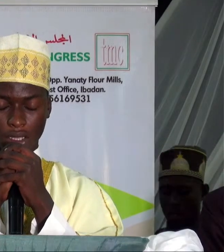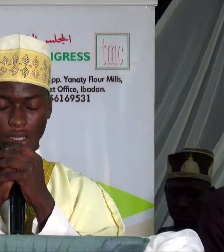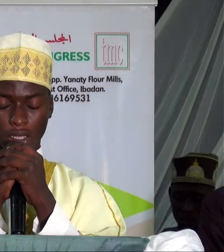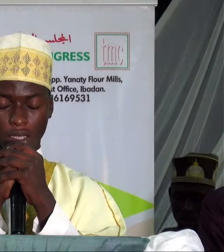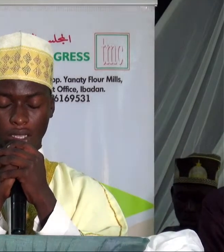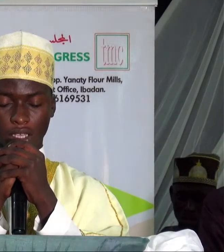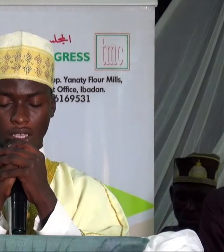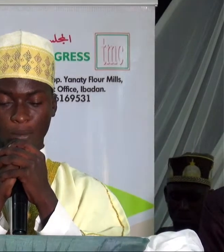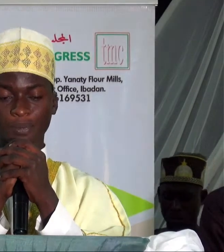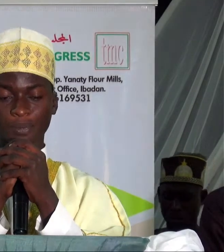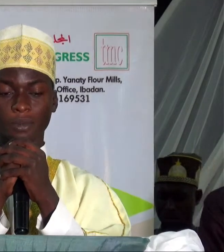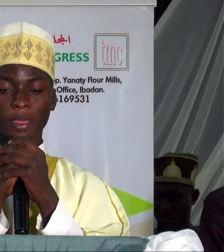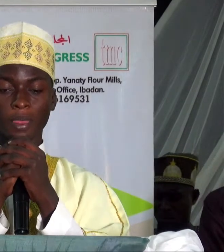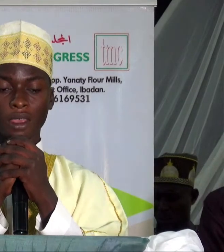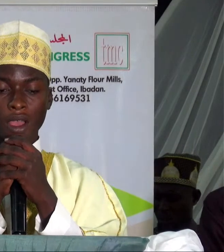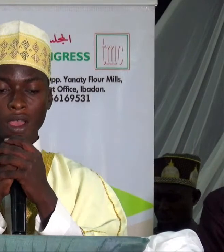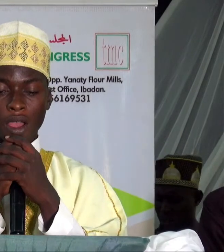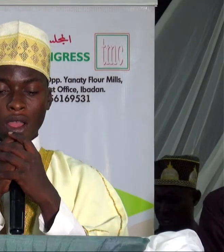رحيم